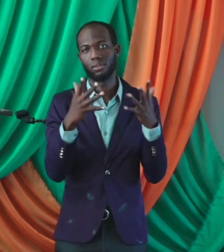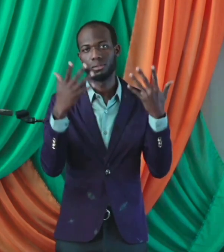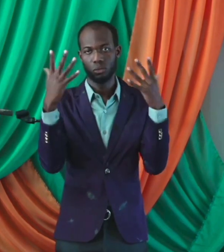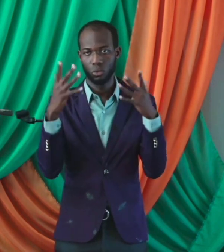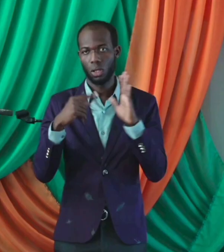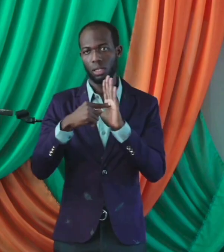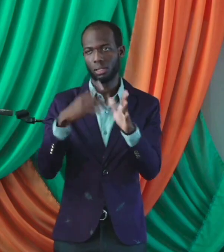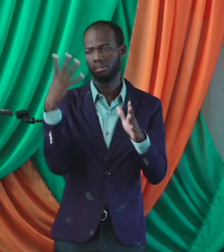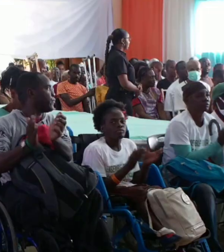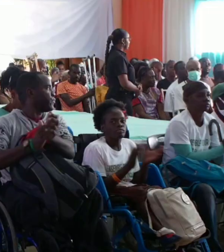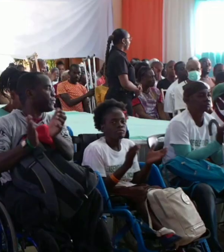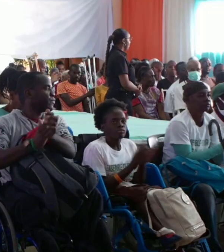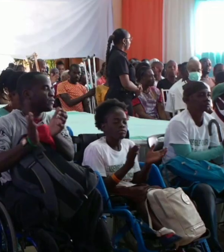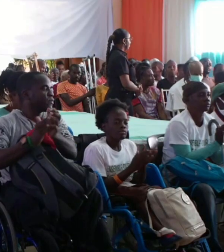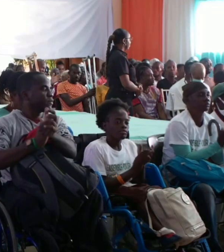son exemple pour nous.